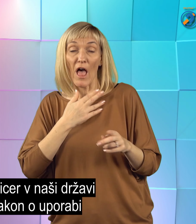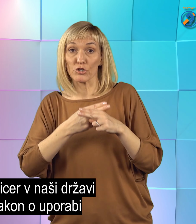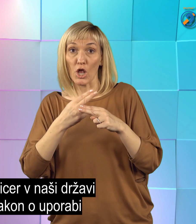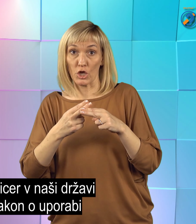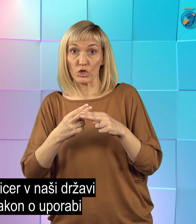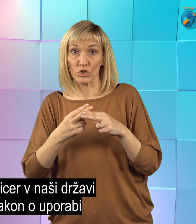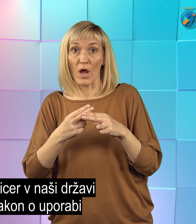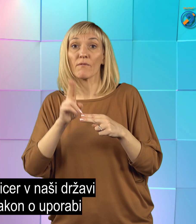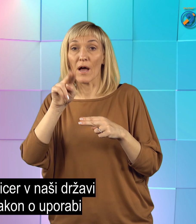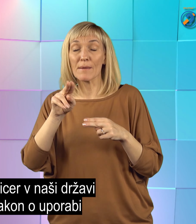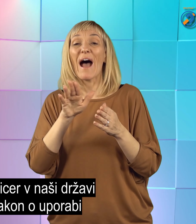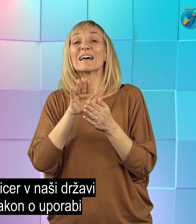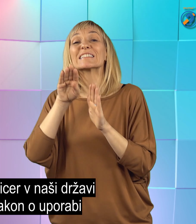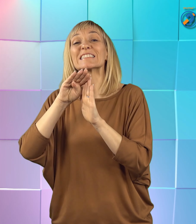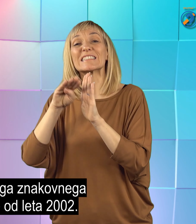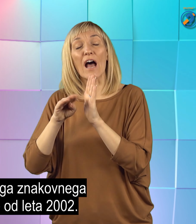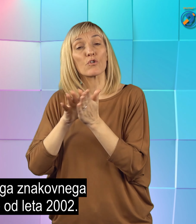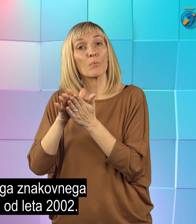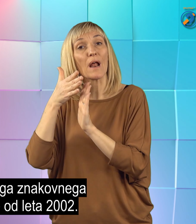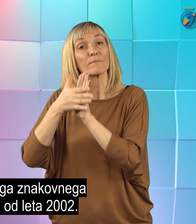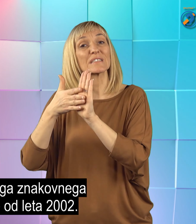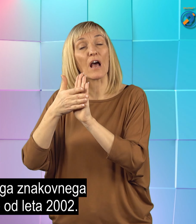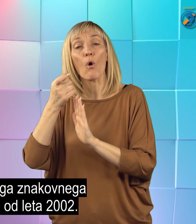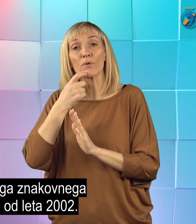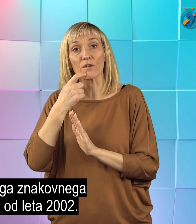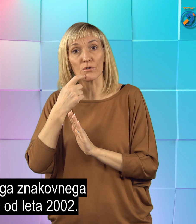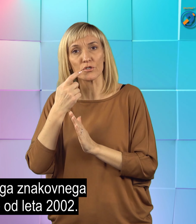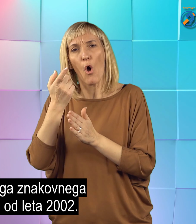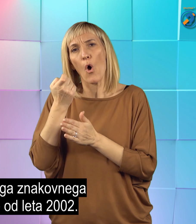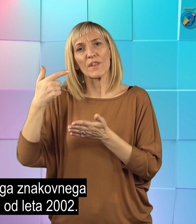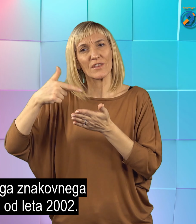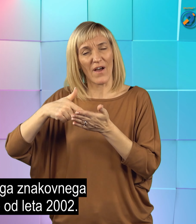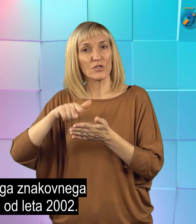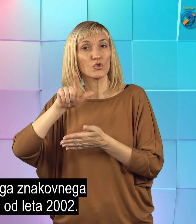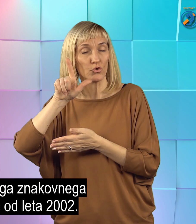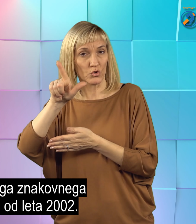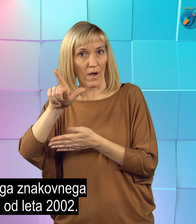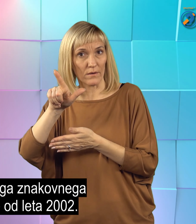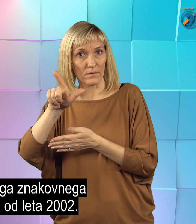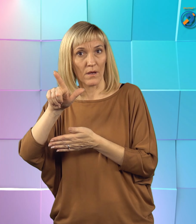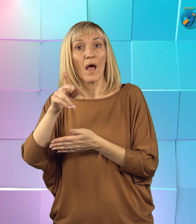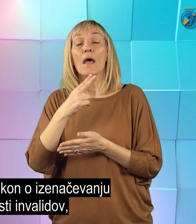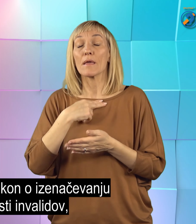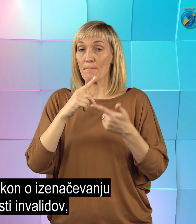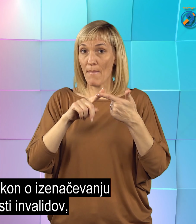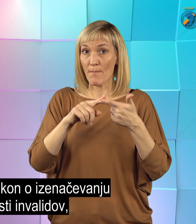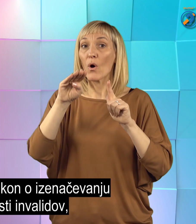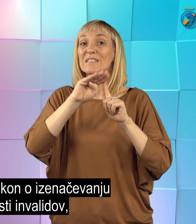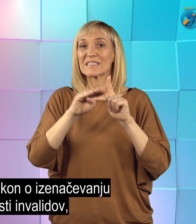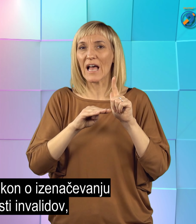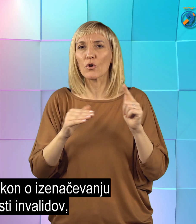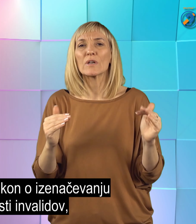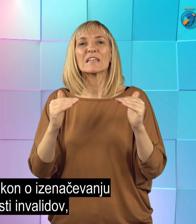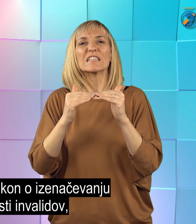državi sprejet zakon o uporabi slovenskega znakovnega jezika že od leta 2002. Imamo tudi zakon o